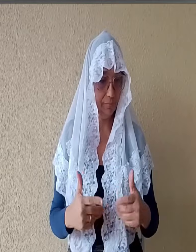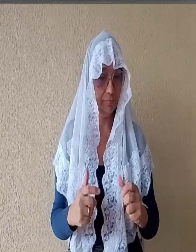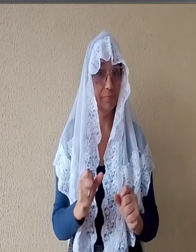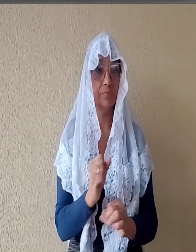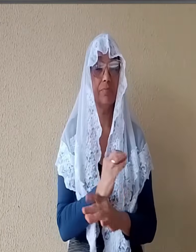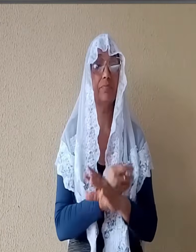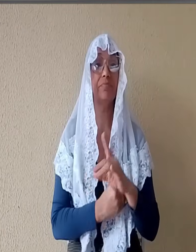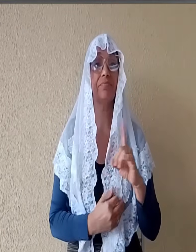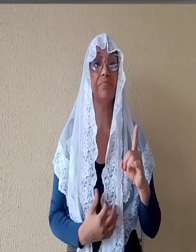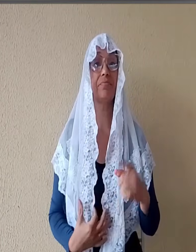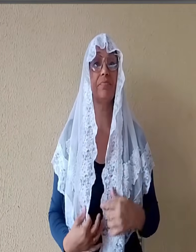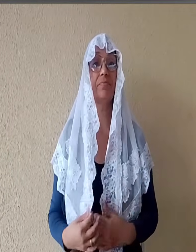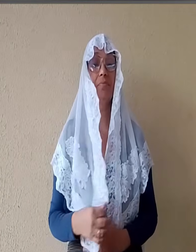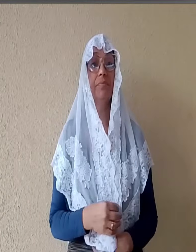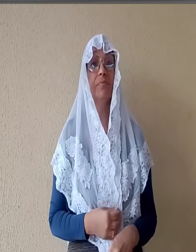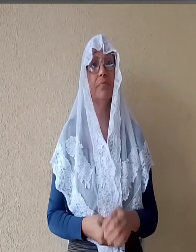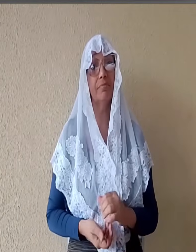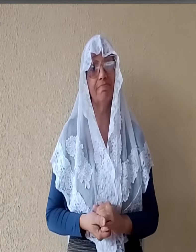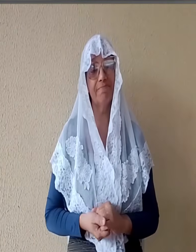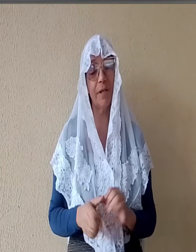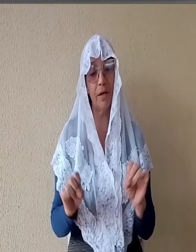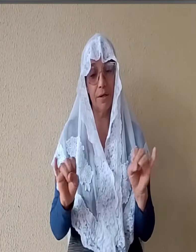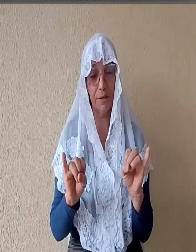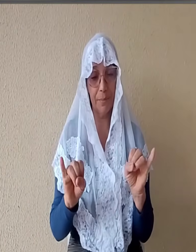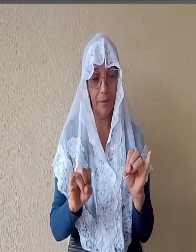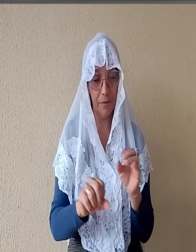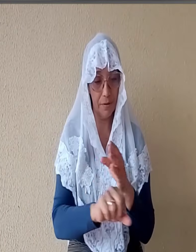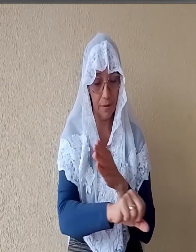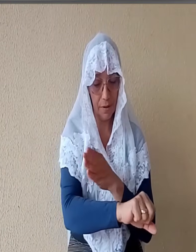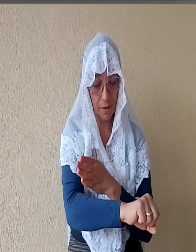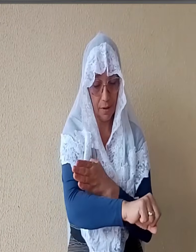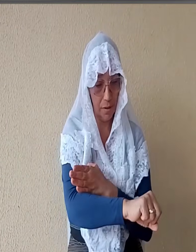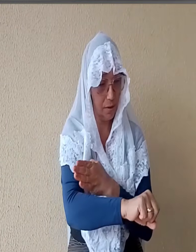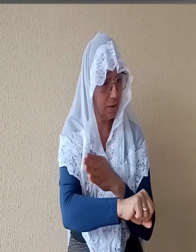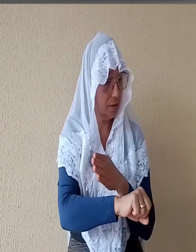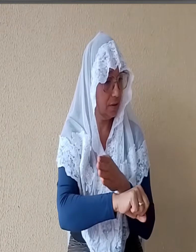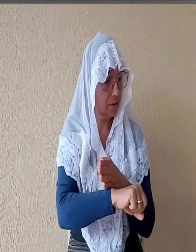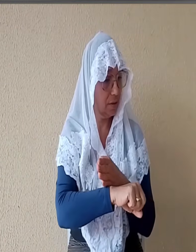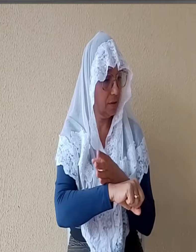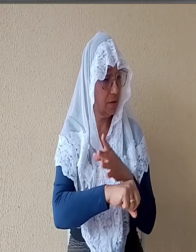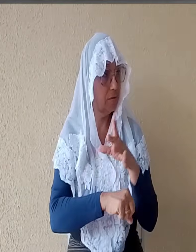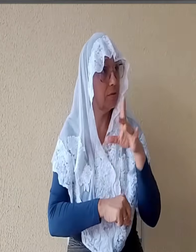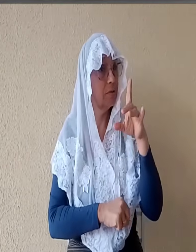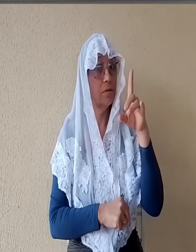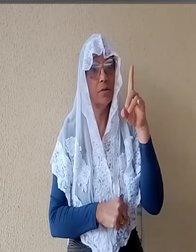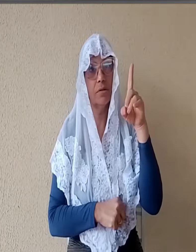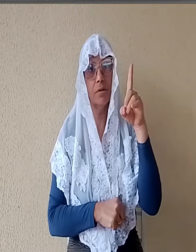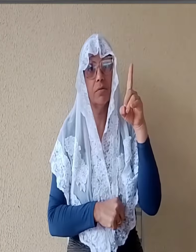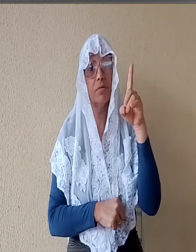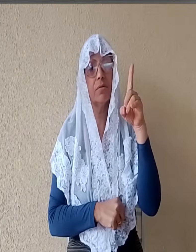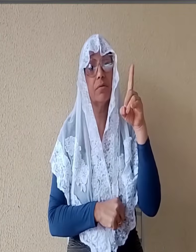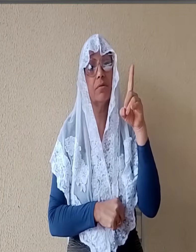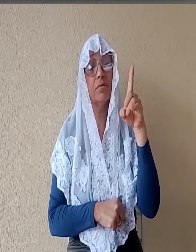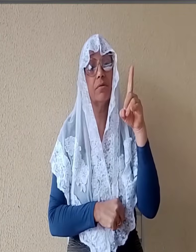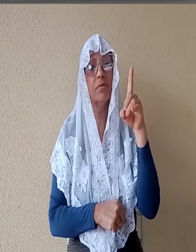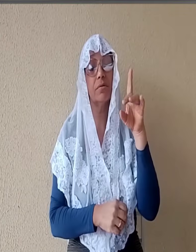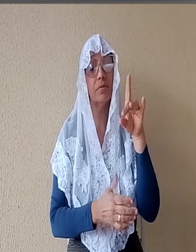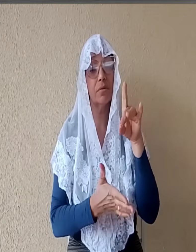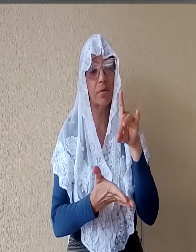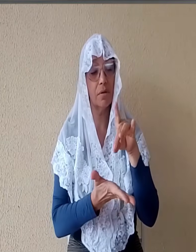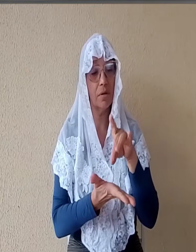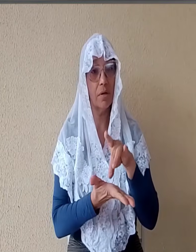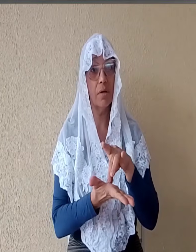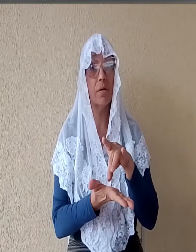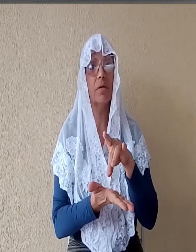verdadeira, irmão, porque aí em casa, ou até mesmo aqui, aonde se ouvir essa palavra, está falando o ego do irmão Elton, o orgulho está